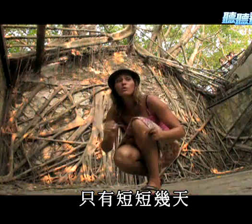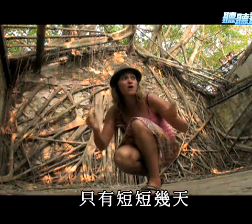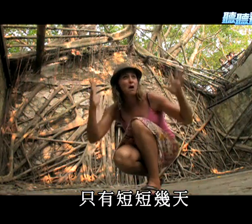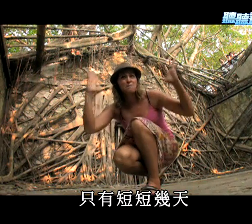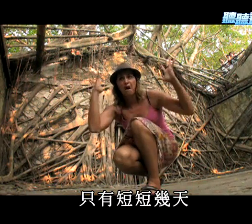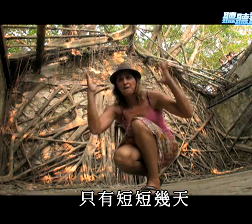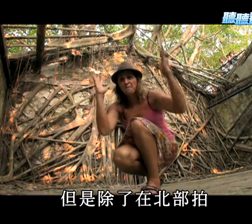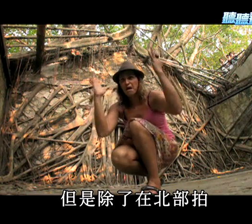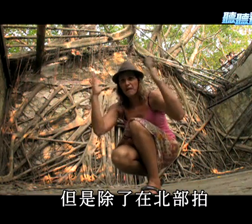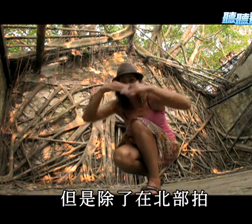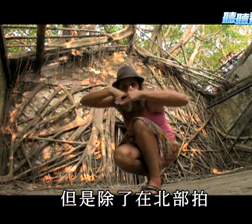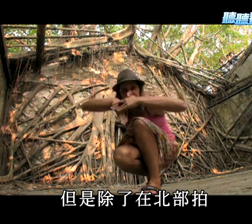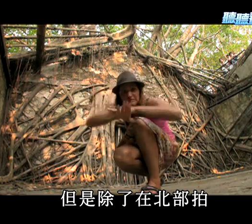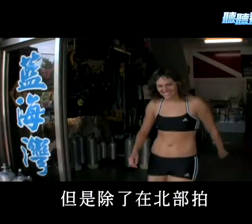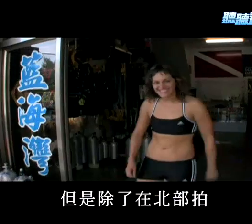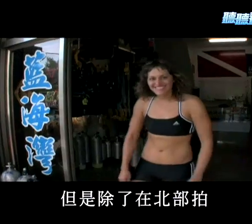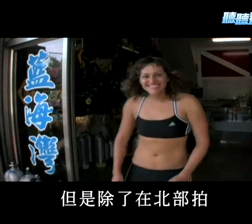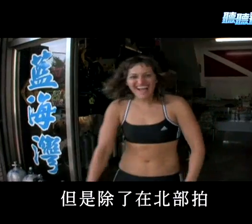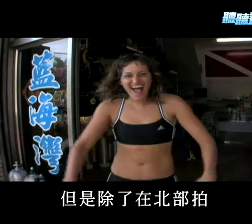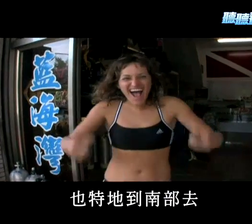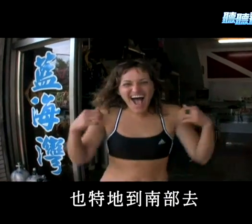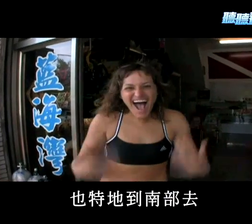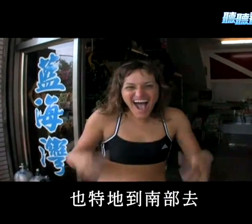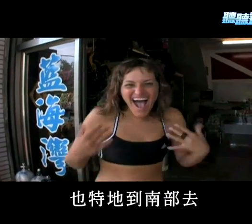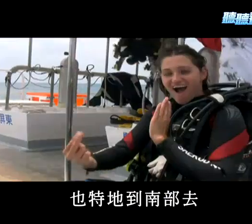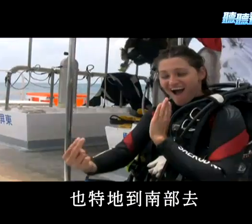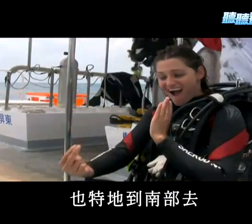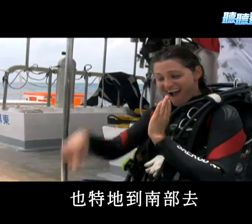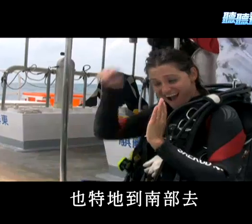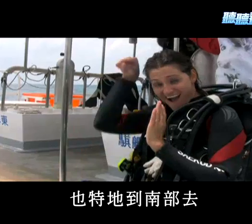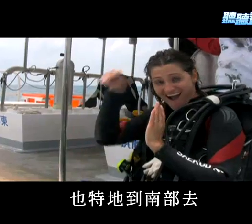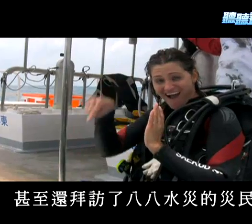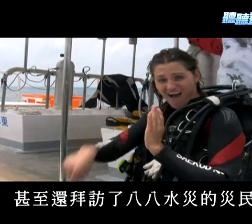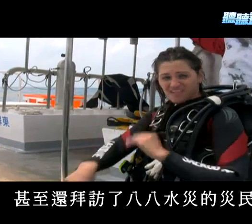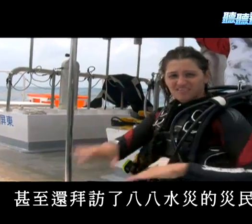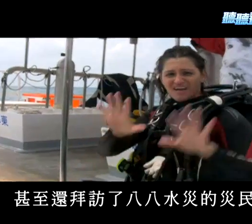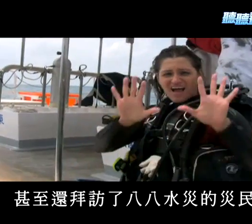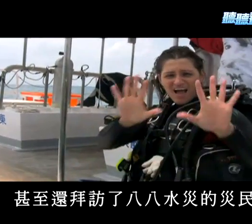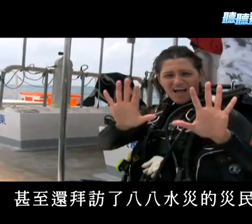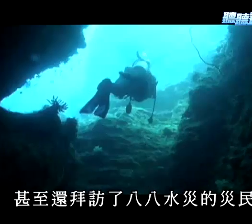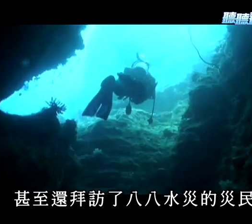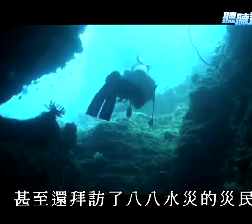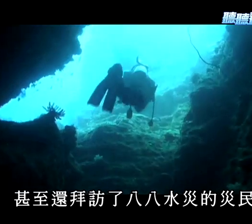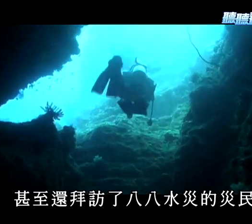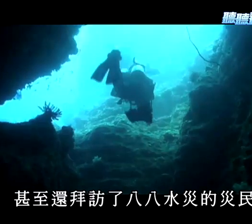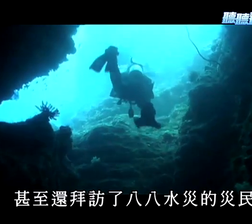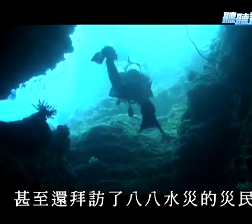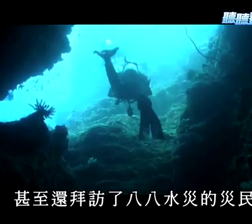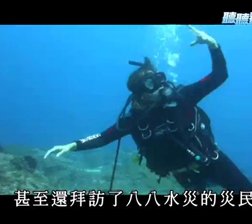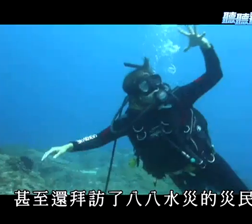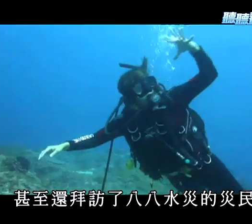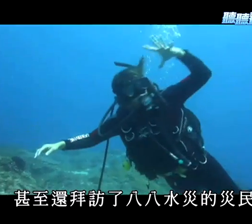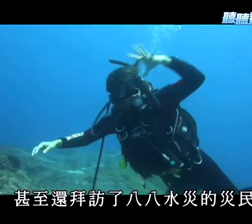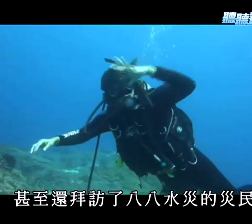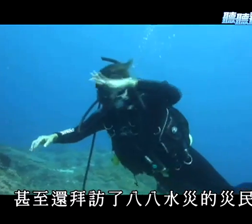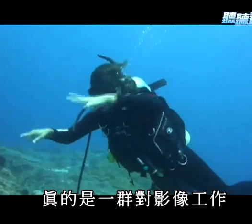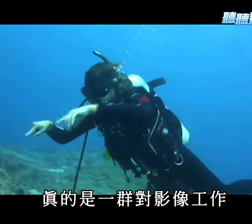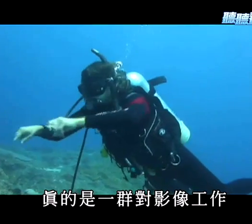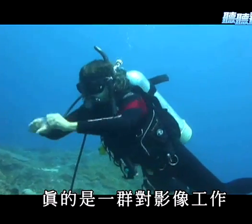天，但是除了在北部拍，也特地到南部去，甚至还拜访了八八水灾的灾民，真的是一群